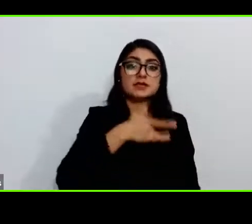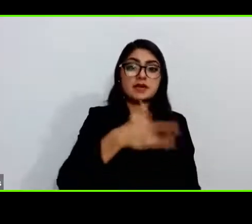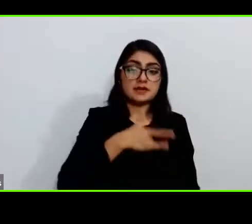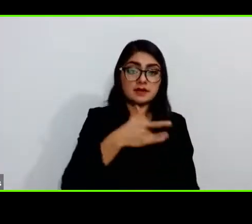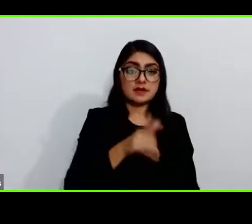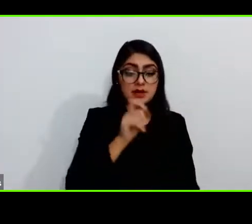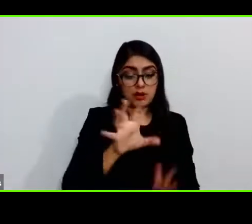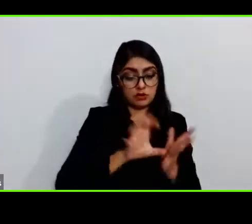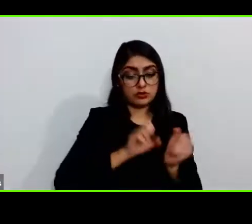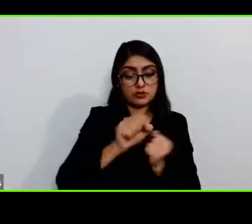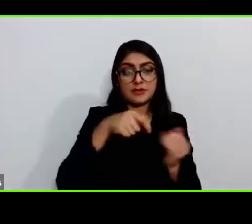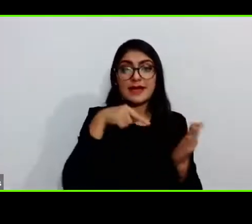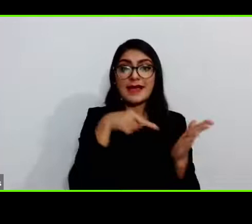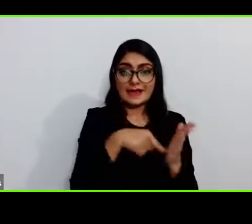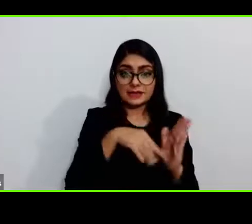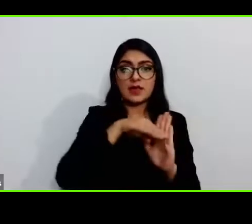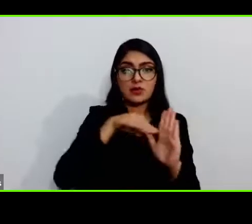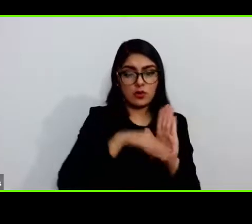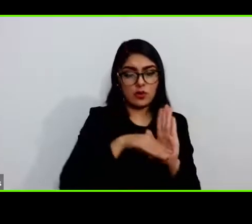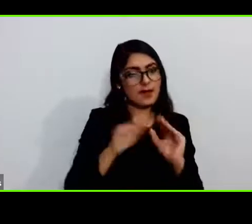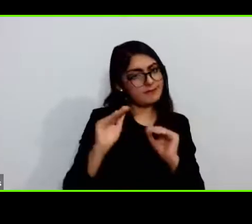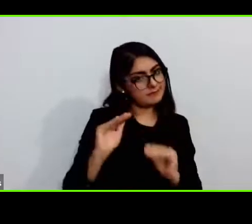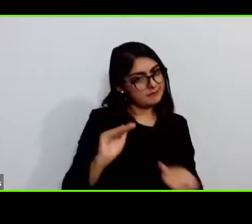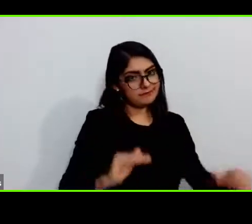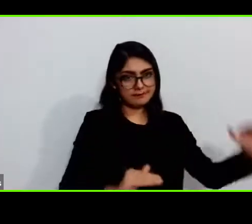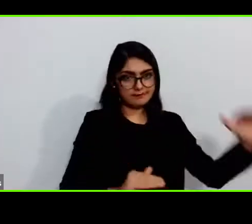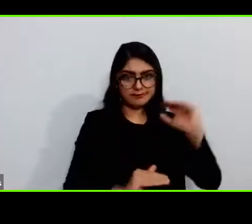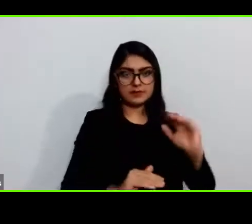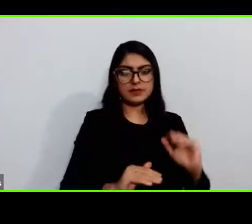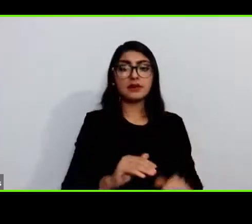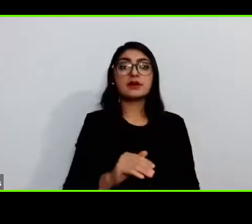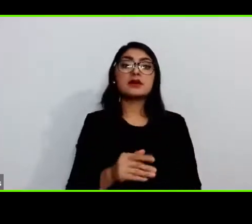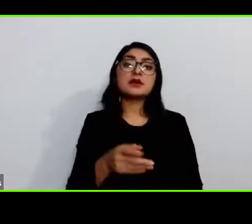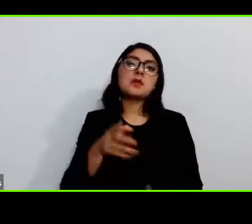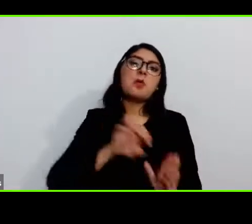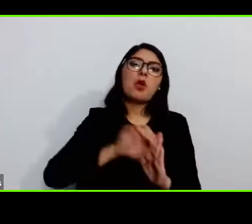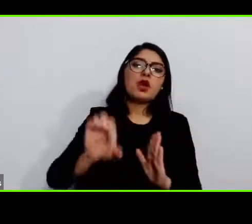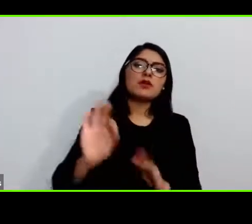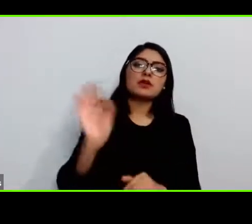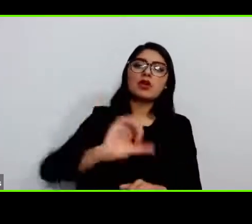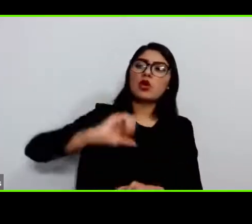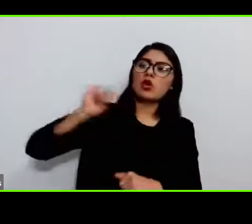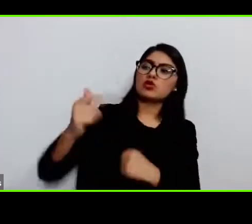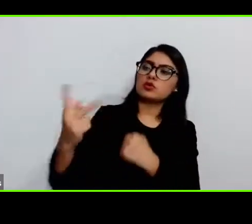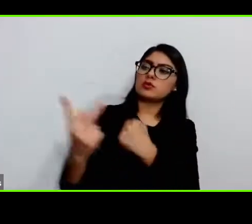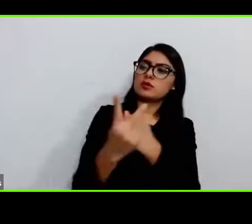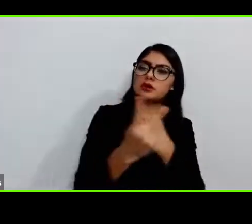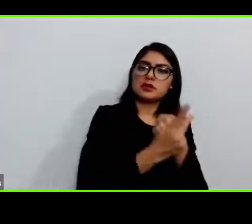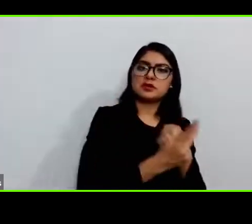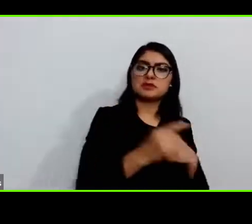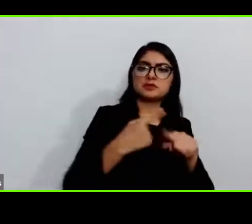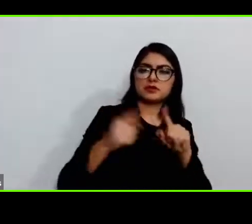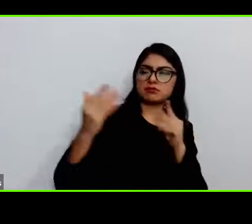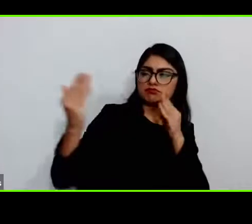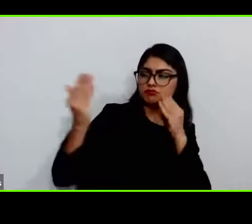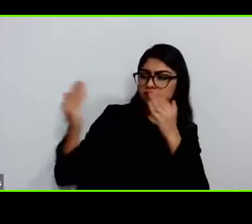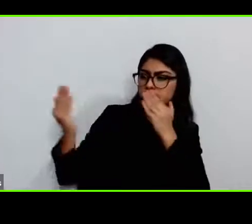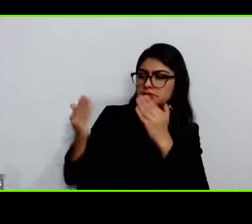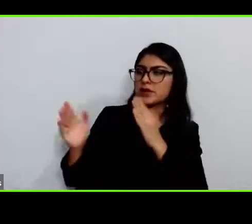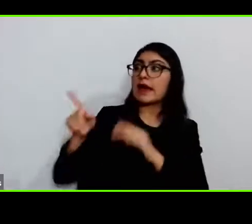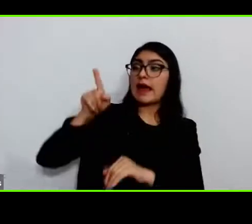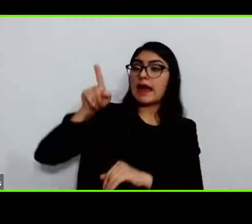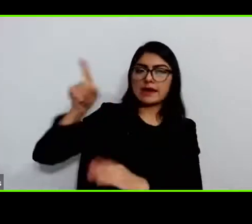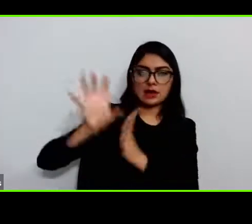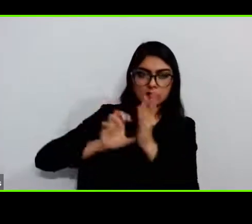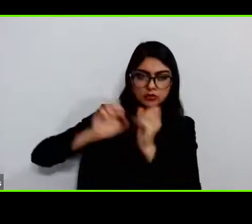suprema, una norma vinculante para todos los poderes del Estado. Si comparamos experiencias de otros lugares, por ejemplo, la Constitución de la India